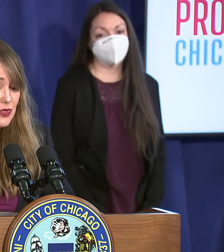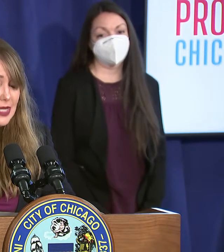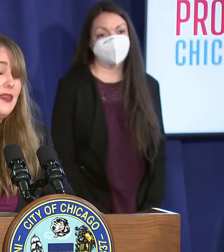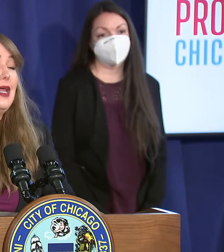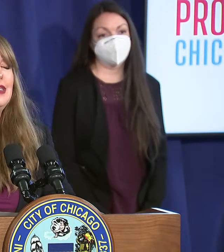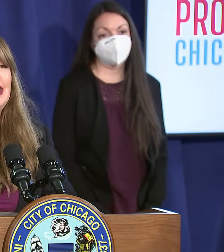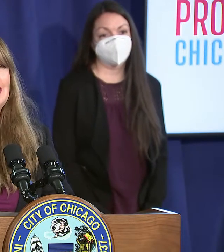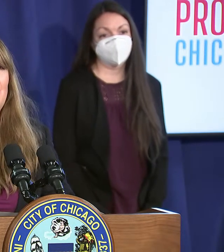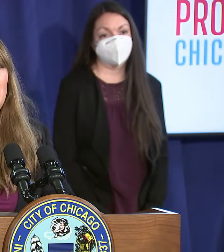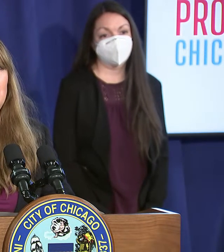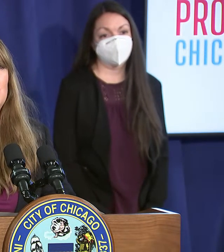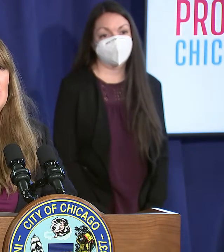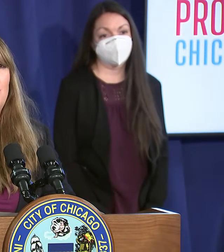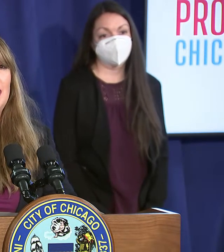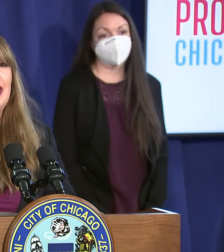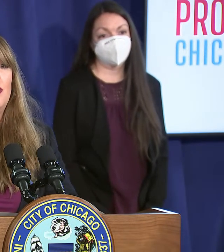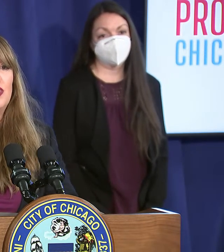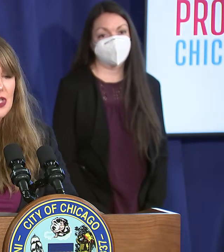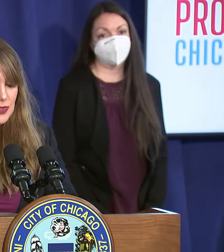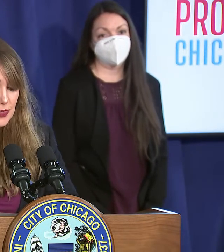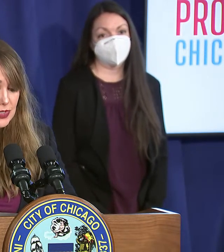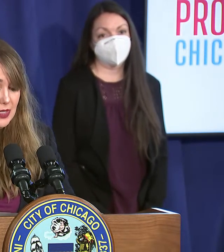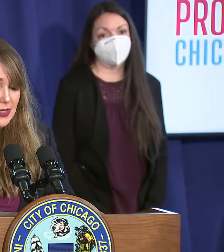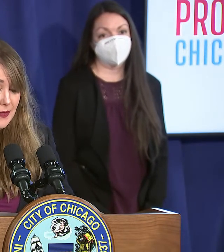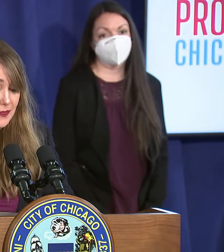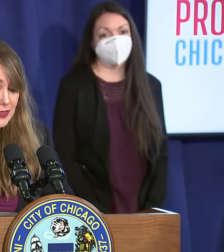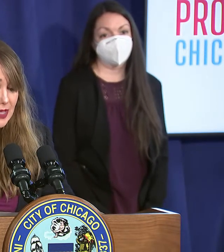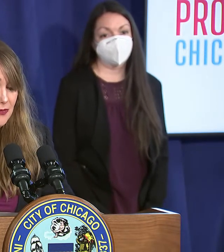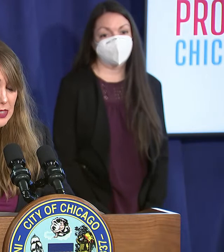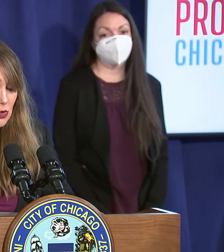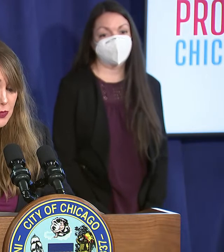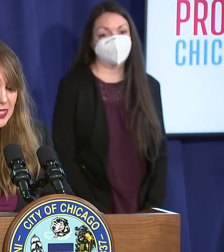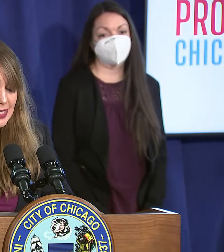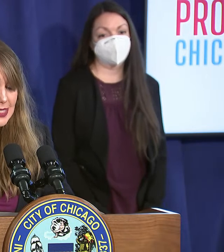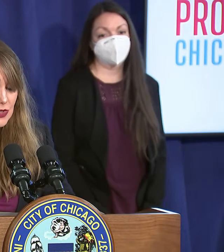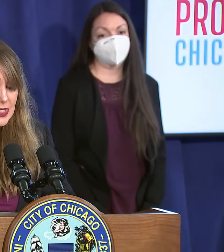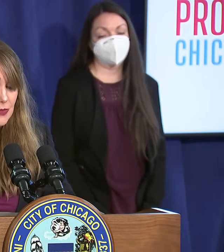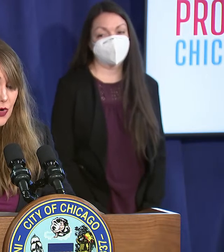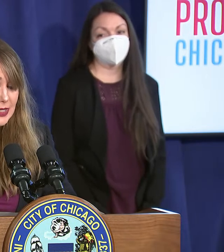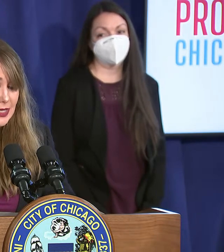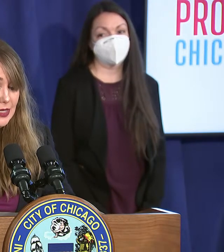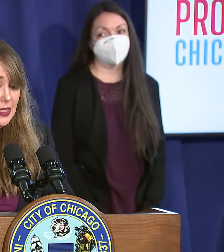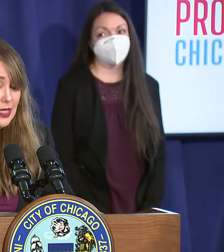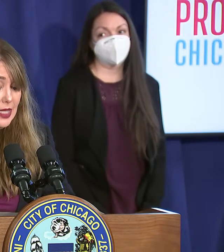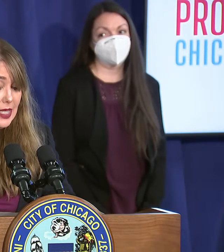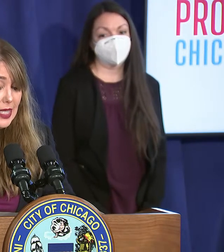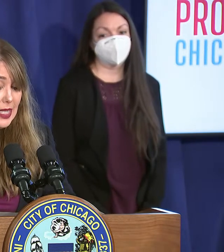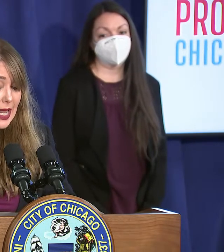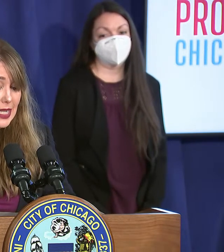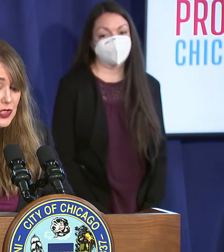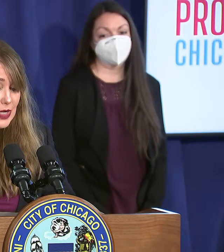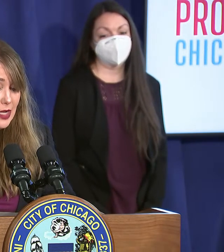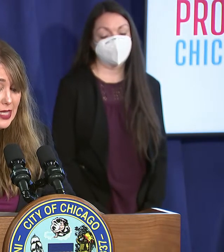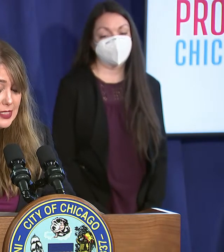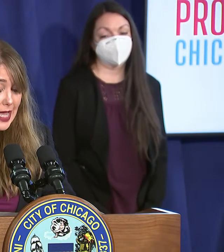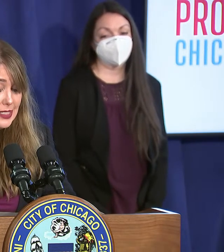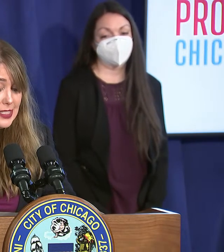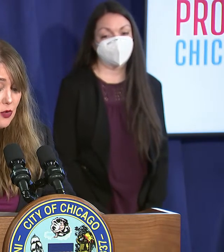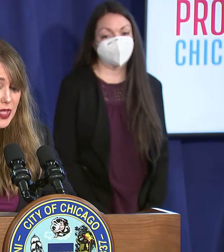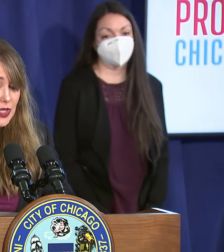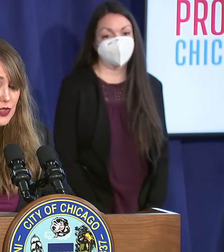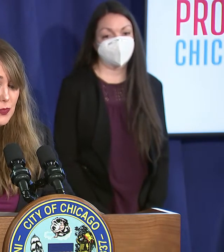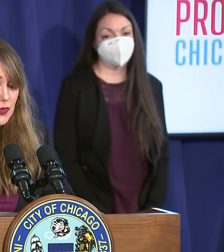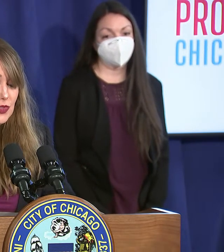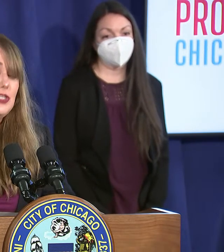50 años en adelante, que sabemos que aumentan los riesgos de hospitalizaciones y muerte, la nacional está